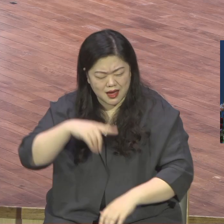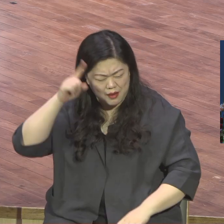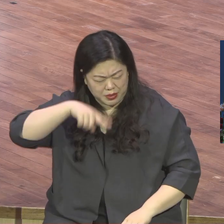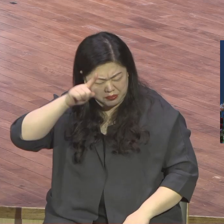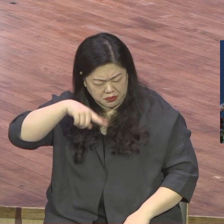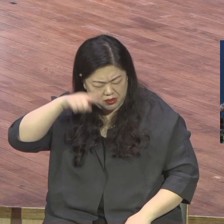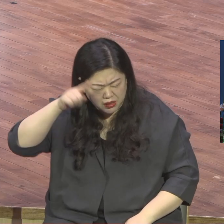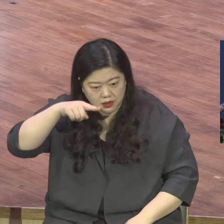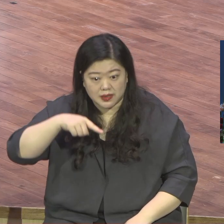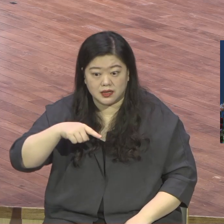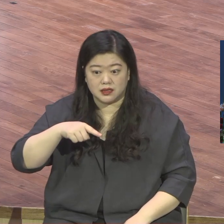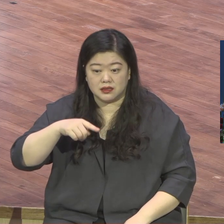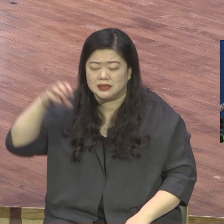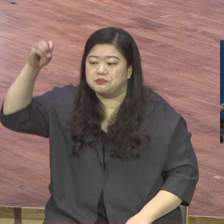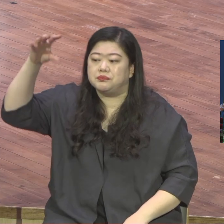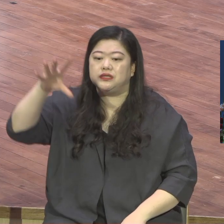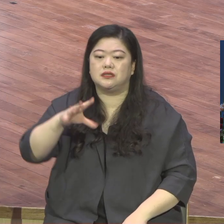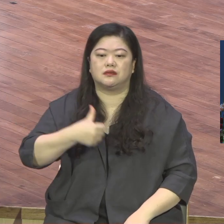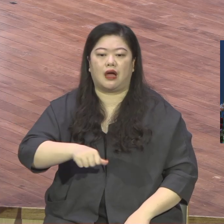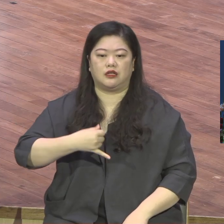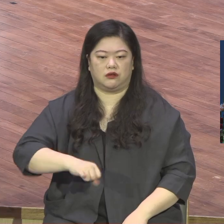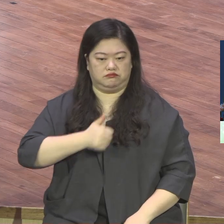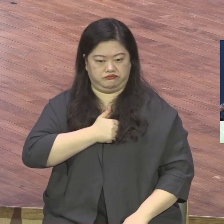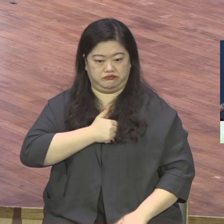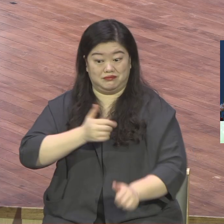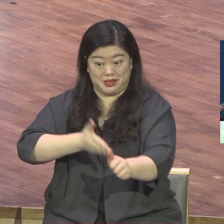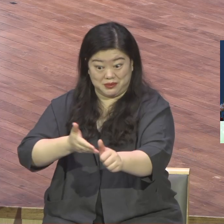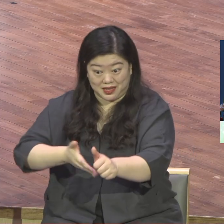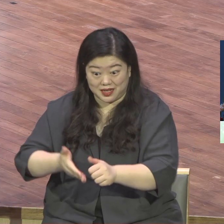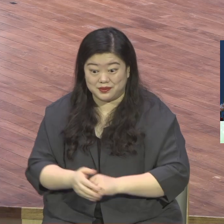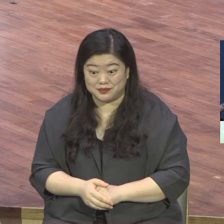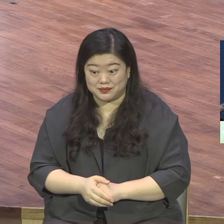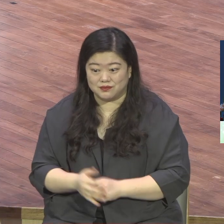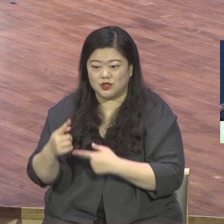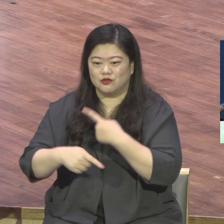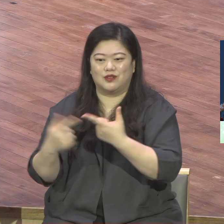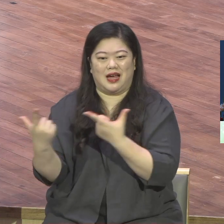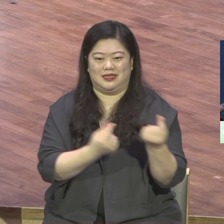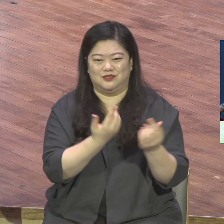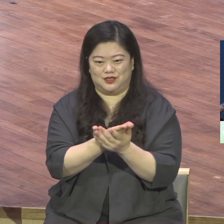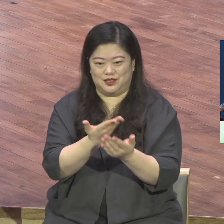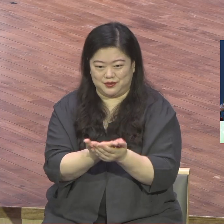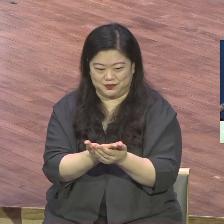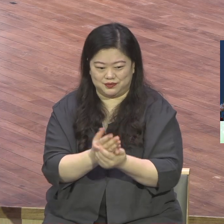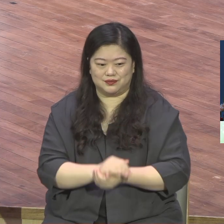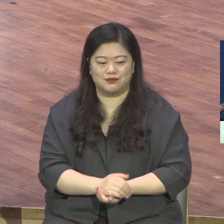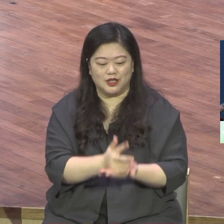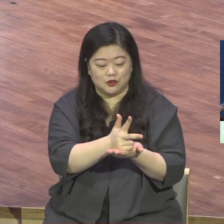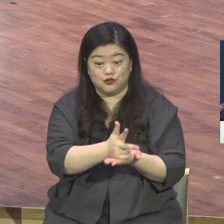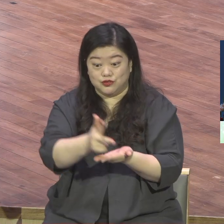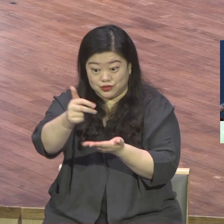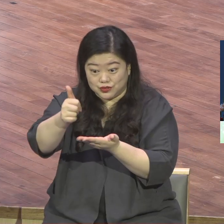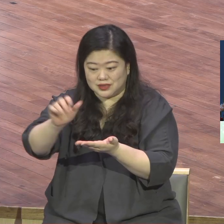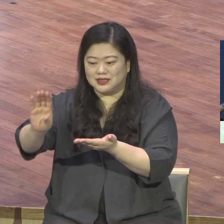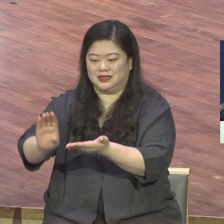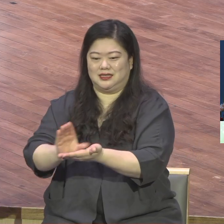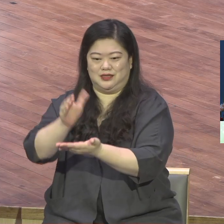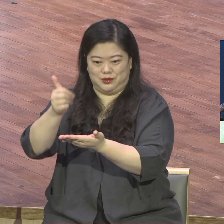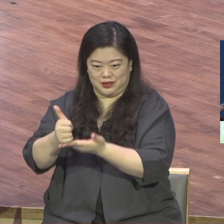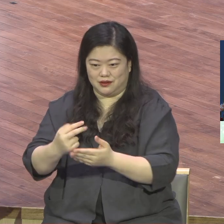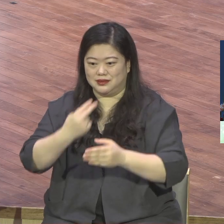자녀로 살아가시기 바랍니다. 신앙 고백합니다. 주는 그리스도시요 살아계신